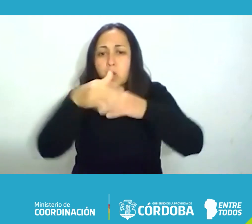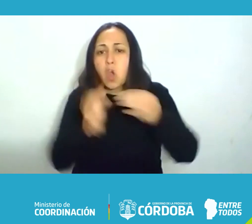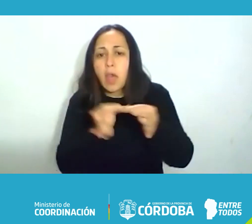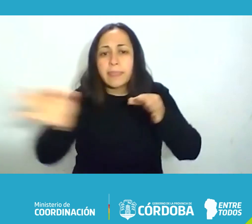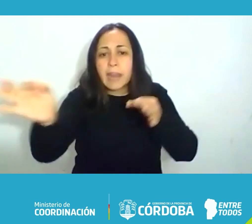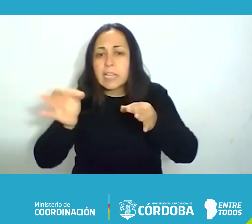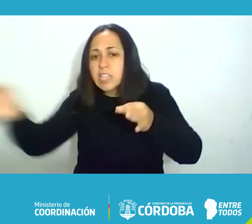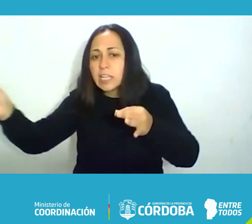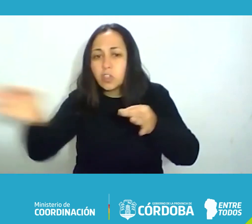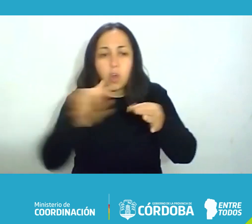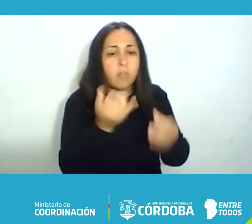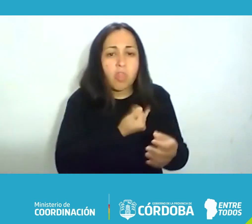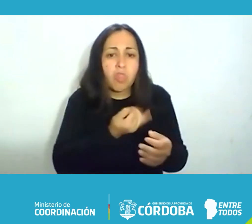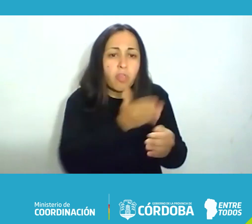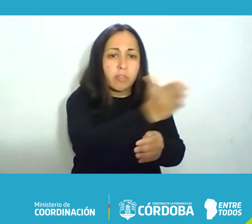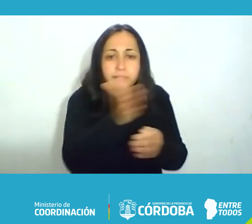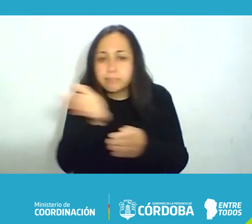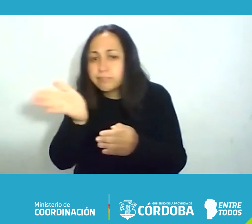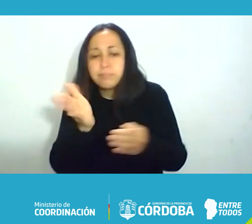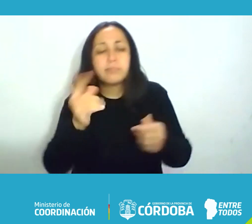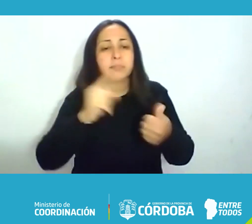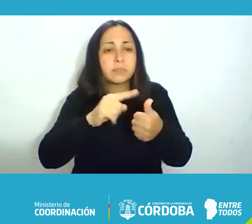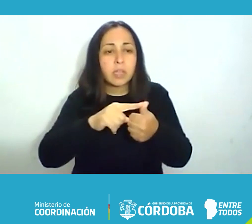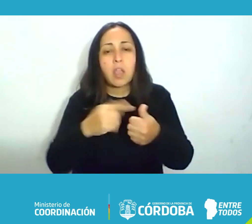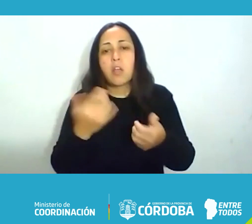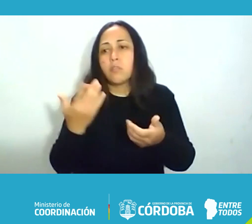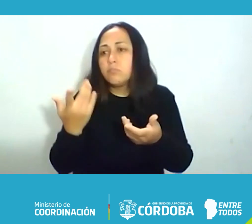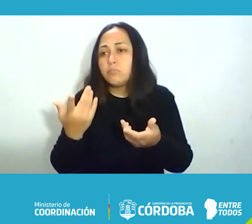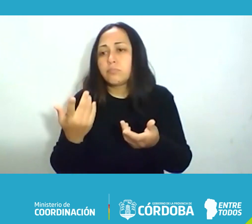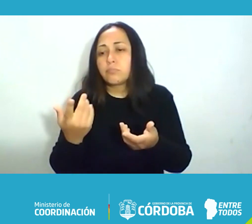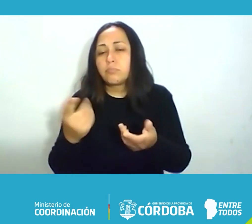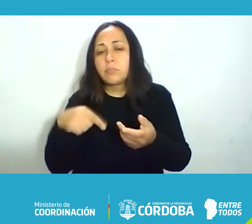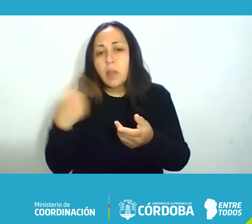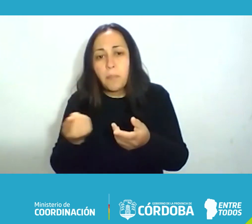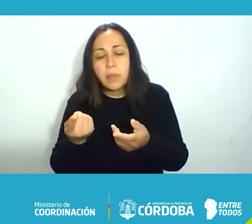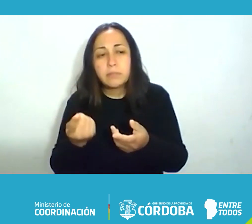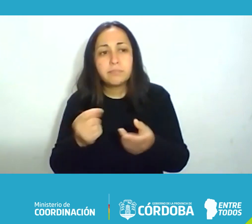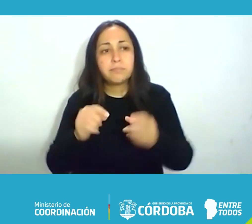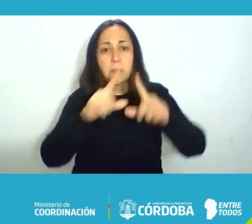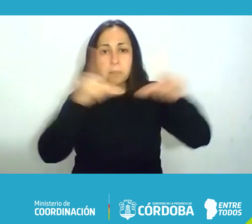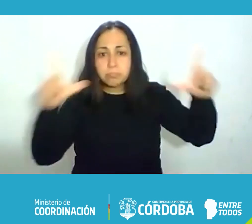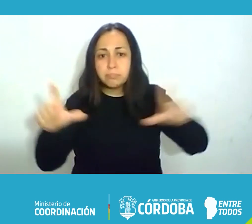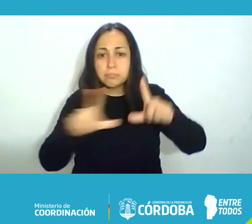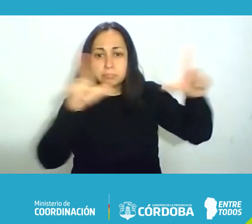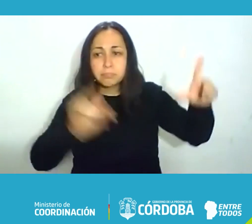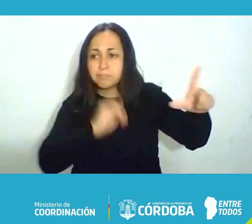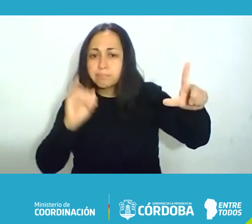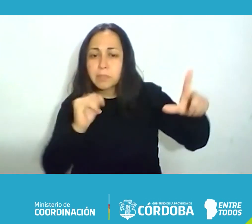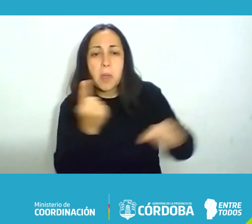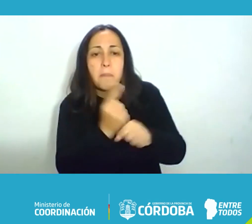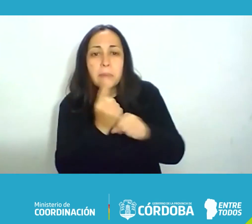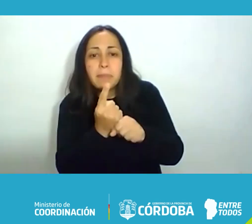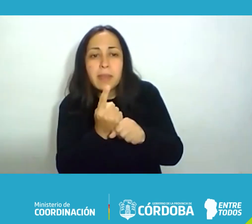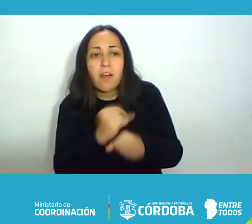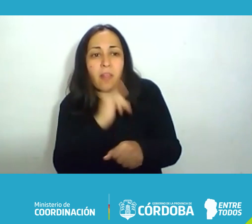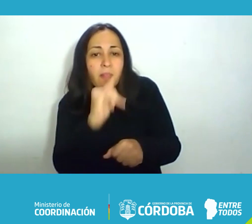sobre los aspectos ambientales que terminan validando los objetivos del proyecto con el desarrollo sustentable. Proyecta una presentación, indica que lo primero